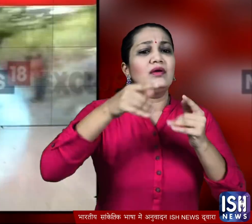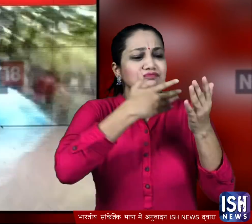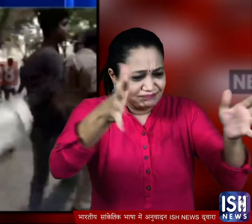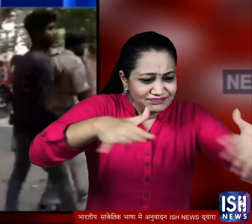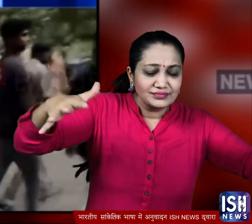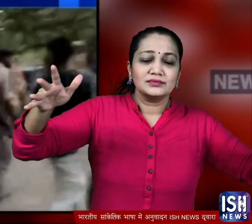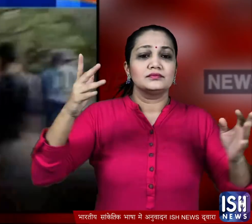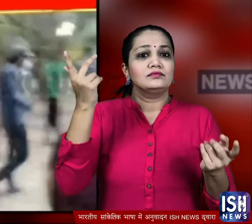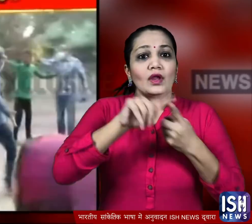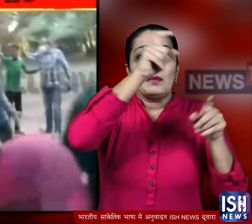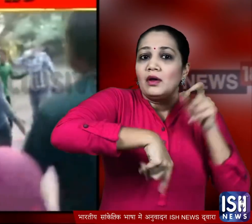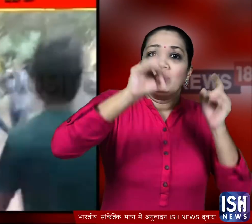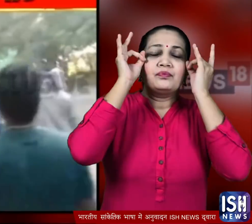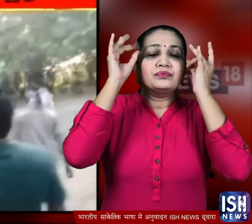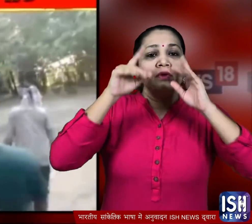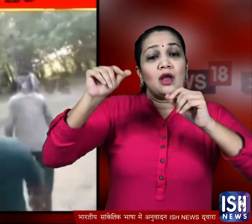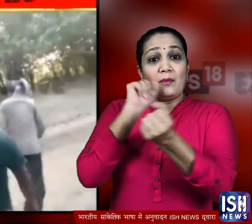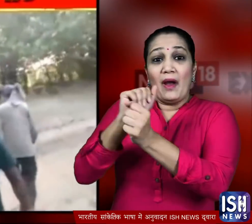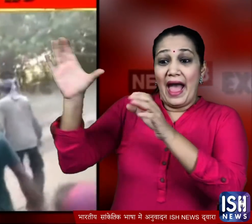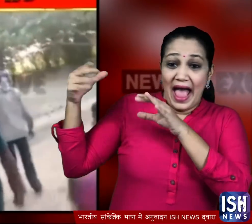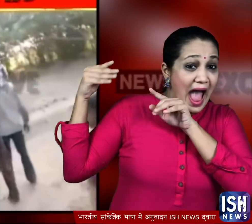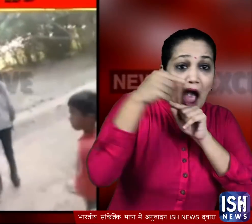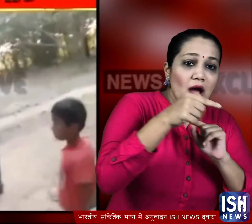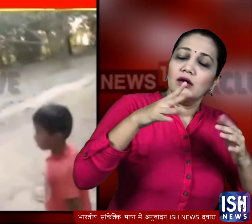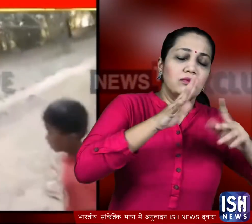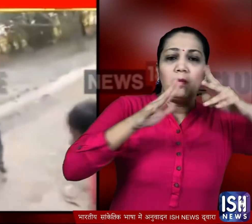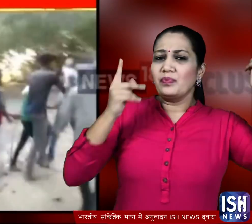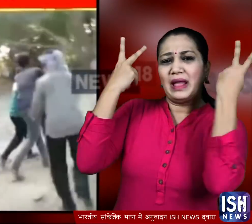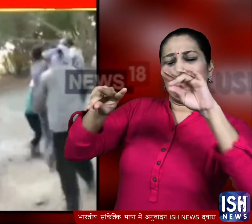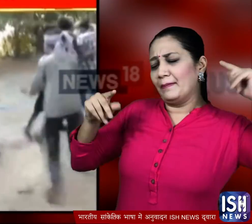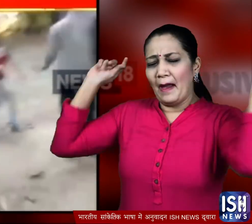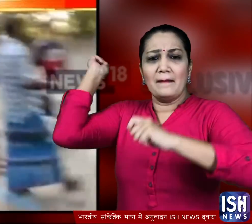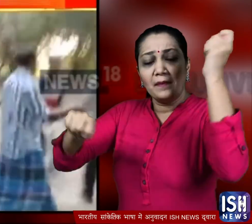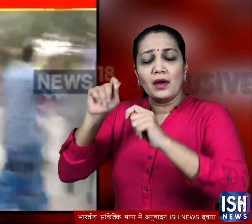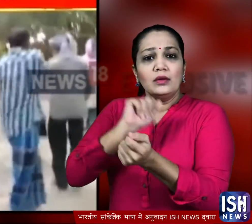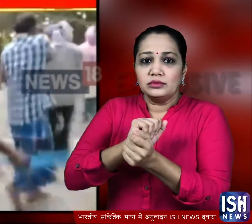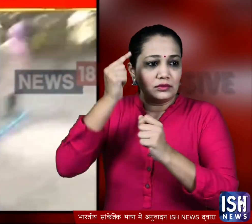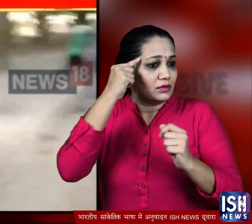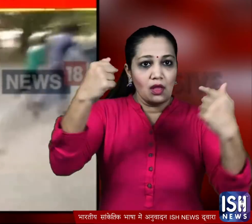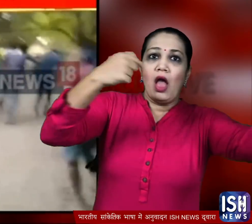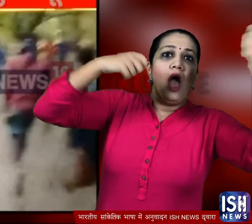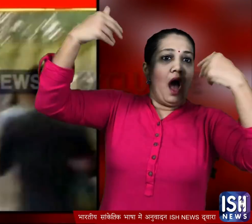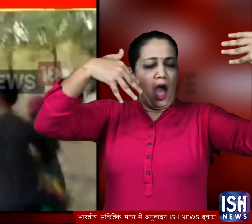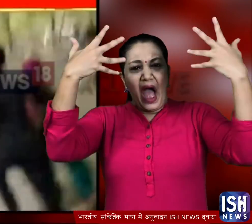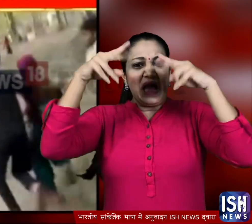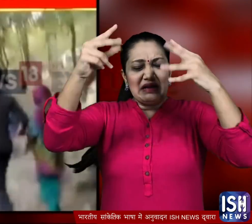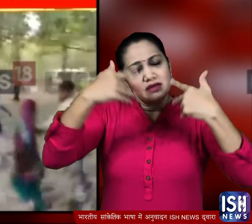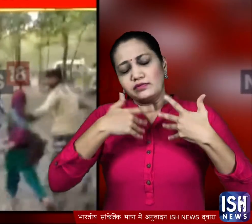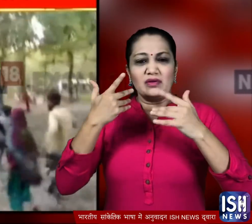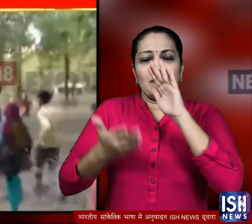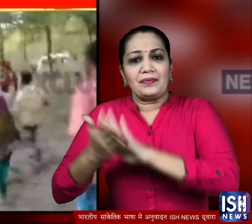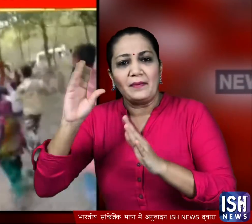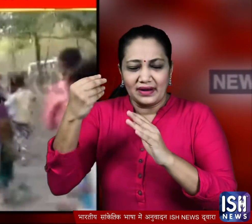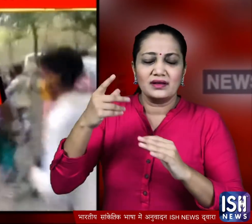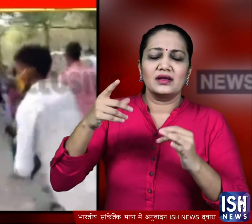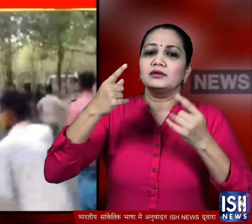गई, जिस पर वो लोग भड़क गए और पुलिस टीम पर ही टूट पड़े। उनके गुस्से को देखते हुए पुलिस वालों ने वहां से भागने में ही अपनी